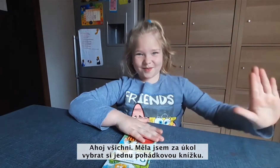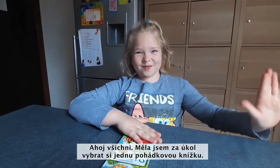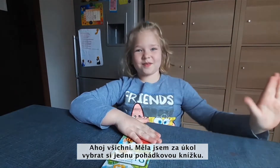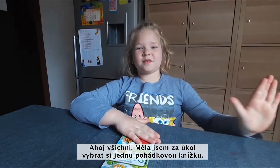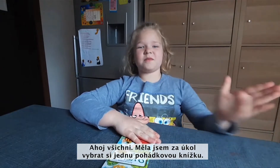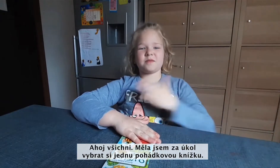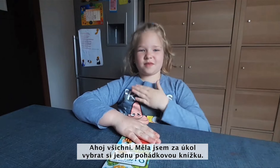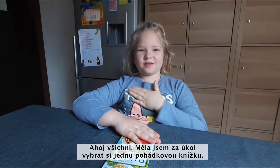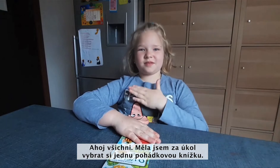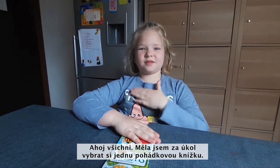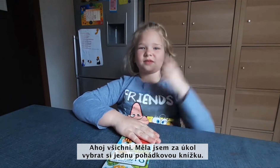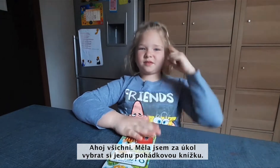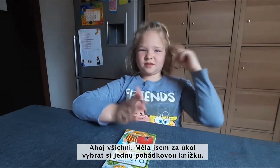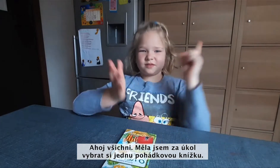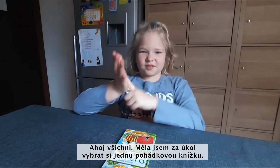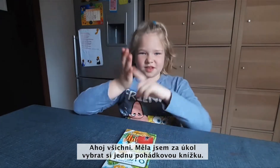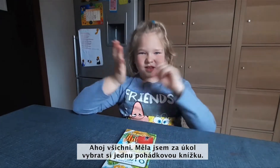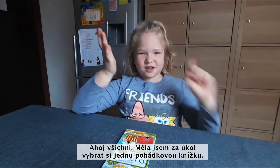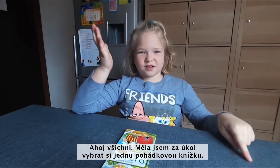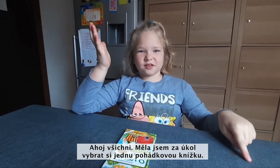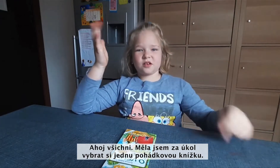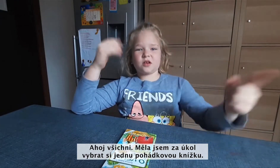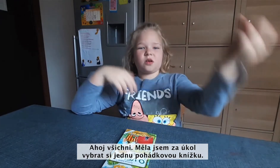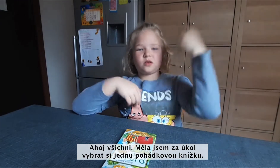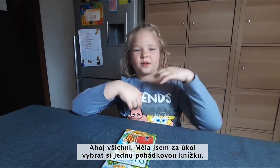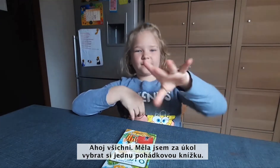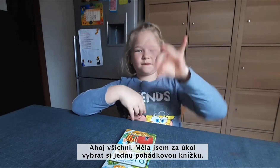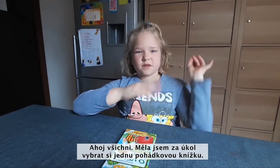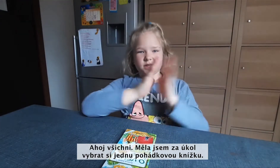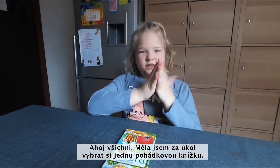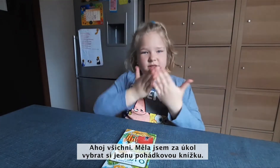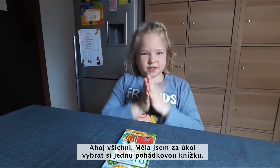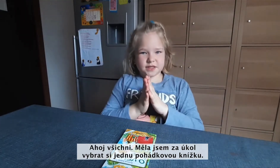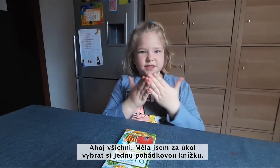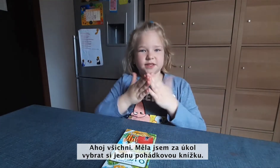všichni. Měla jsem za úkol vybrat si jednu pohádkovou knížku.